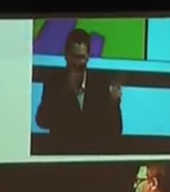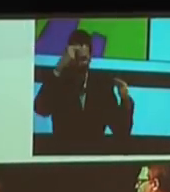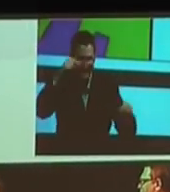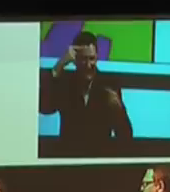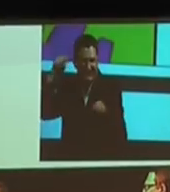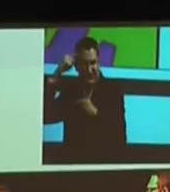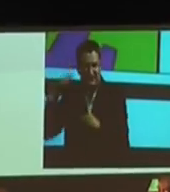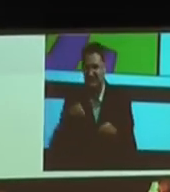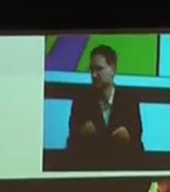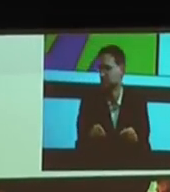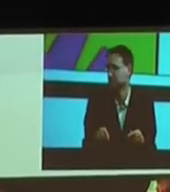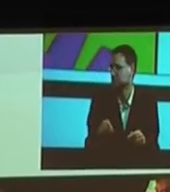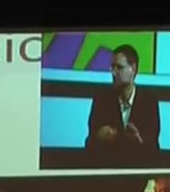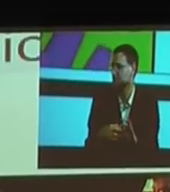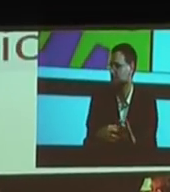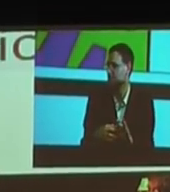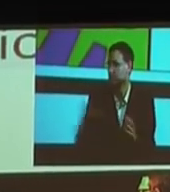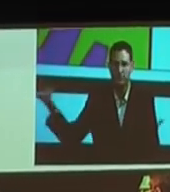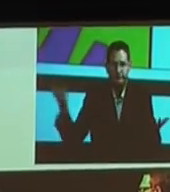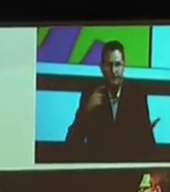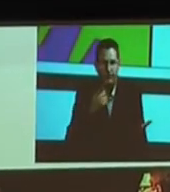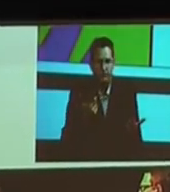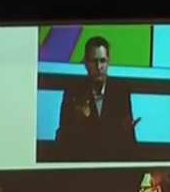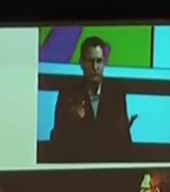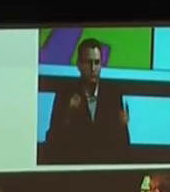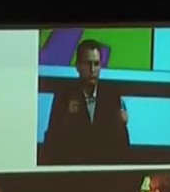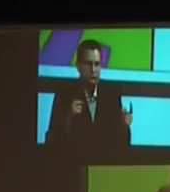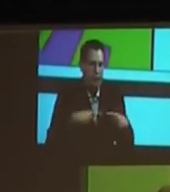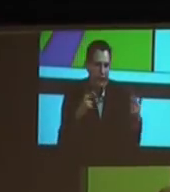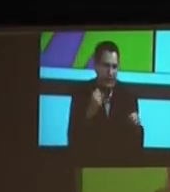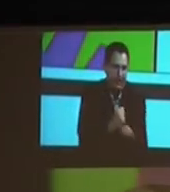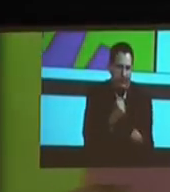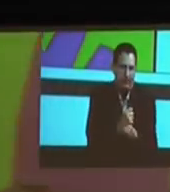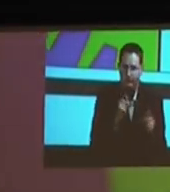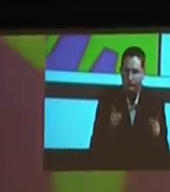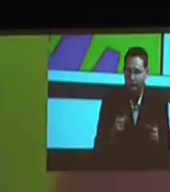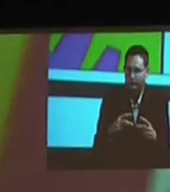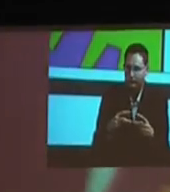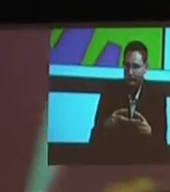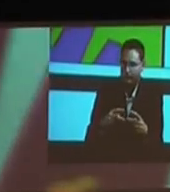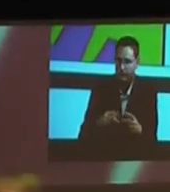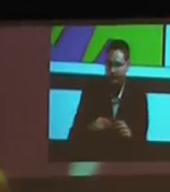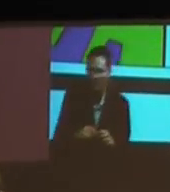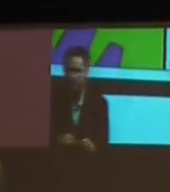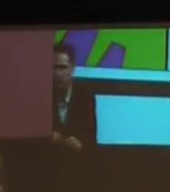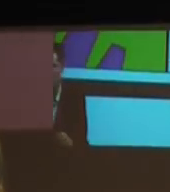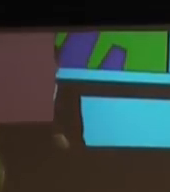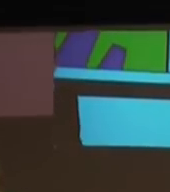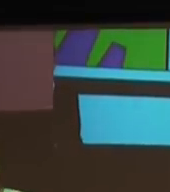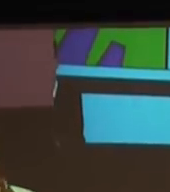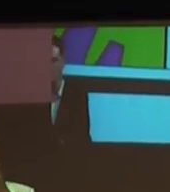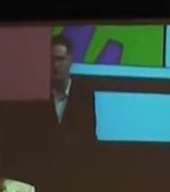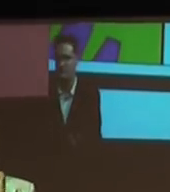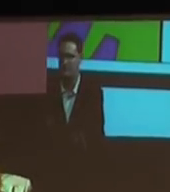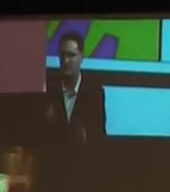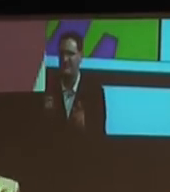britischen Behörlosenbund. Da sind solche Dinge ins Rollen gekommen. Und da wurde einfach auch klar, dass